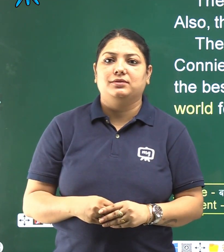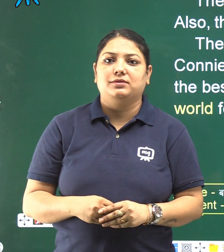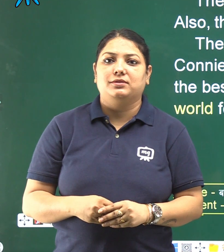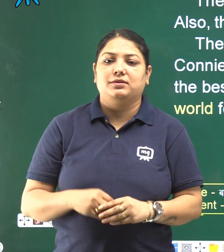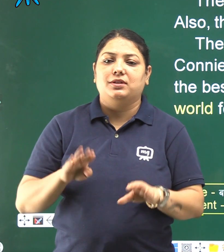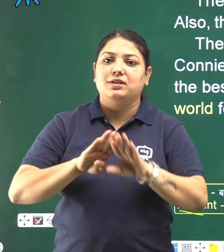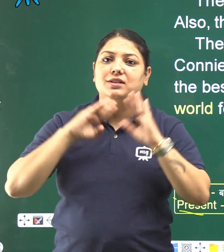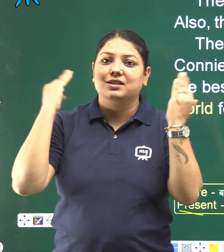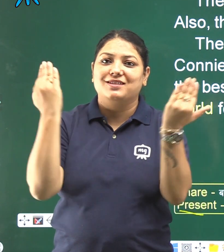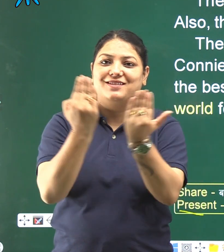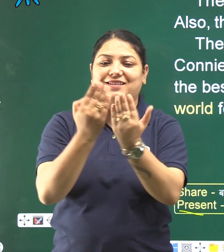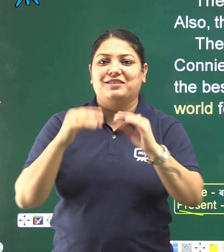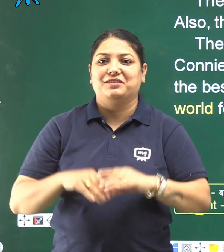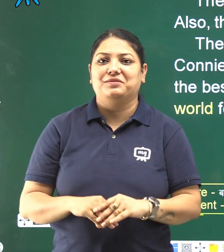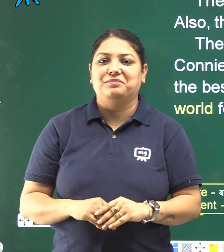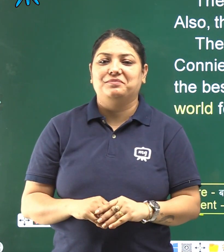संसार का